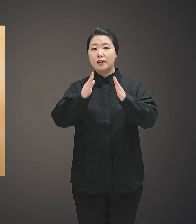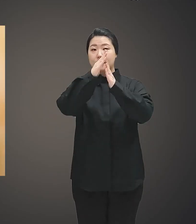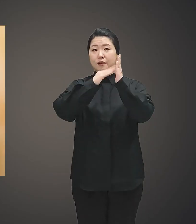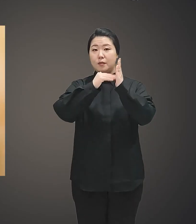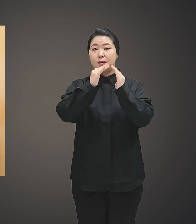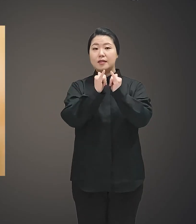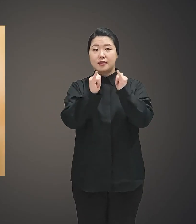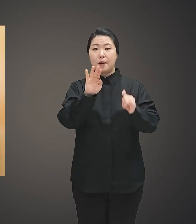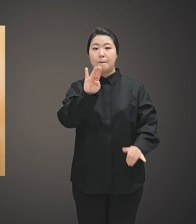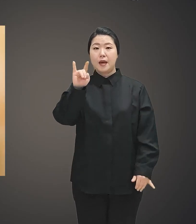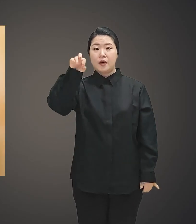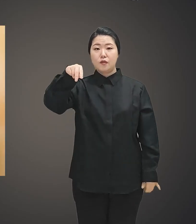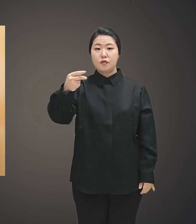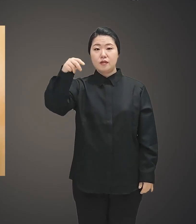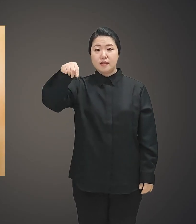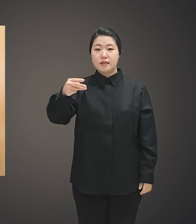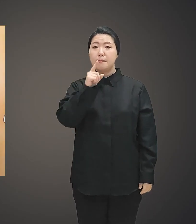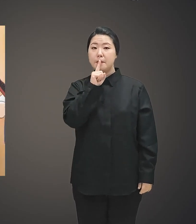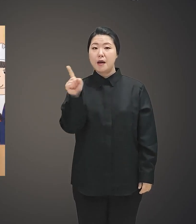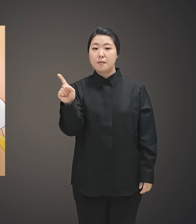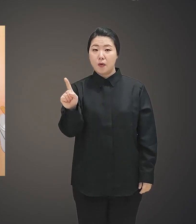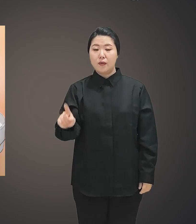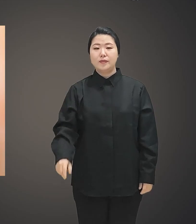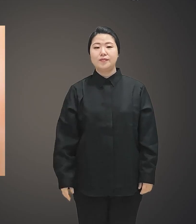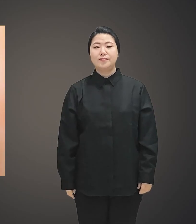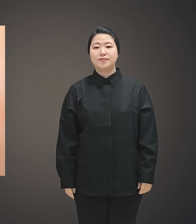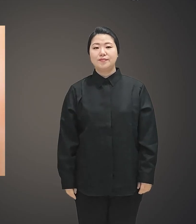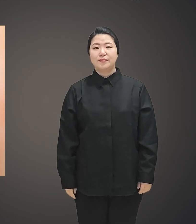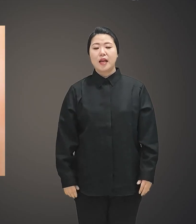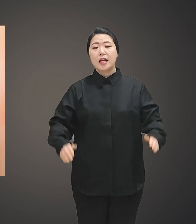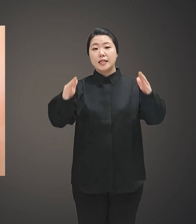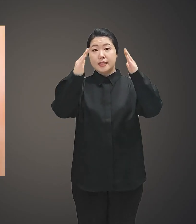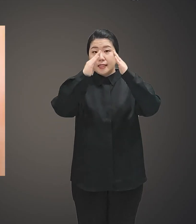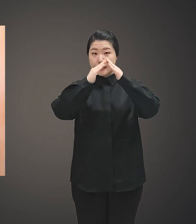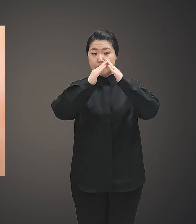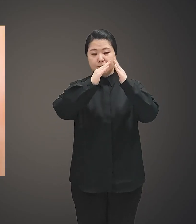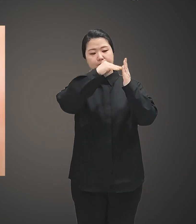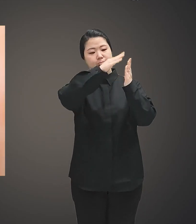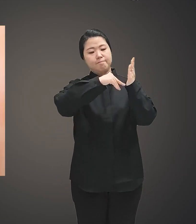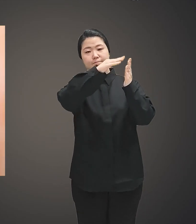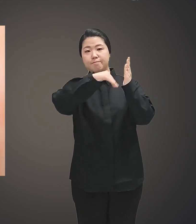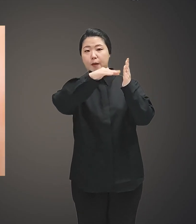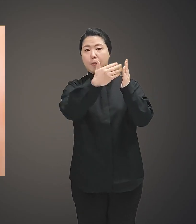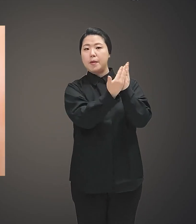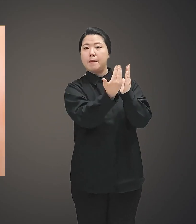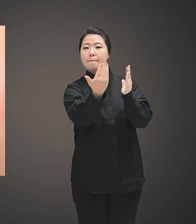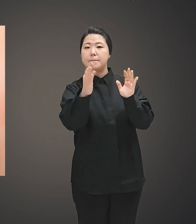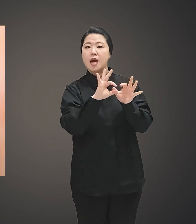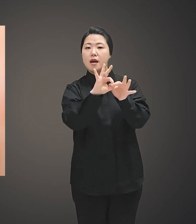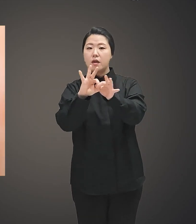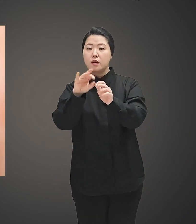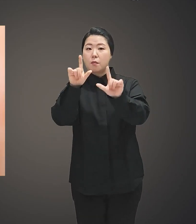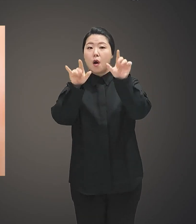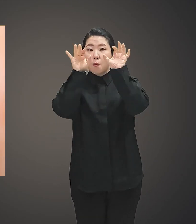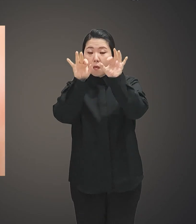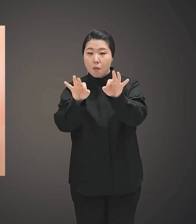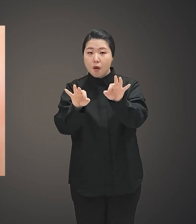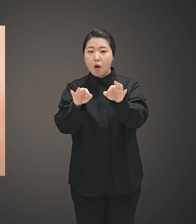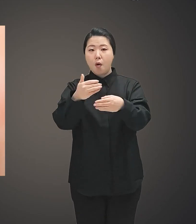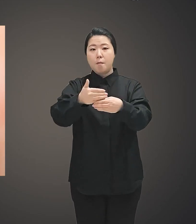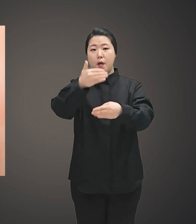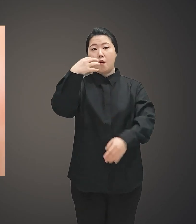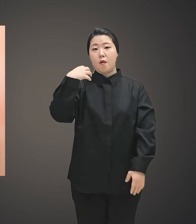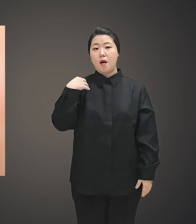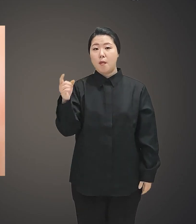도배사 배윤슬 작가는 책 속에서 말합니다. 그러나 집이 이어지는 과정을 살펴보면